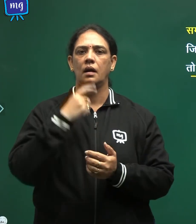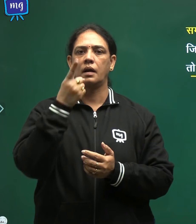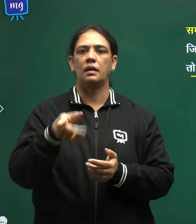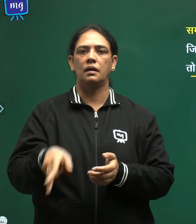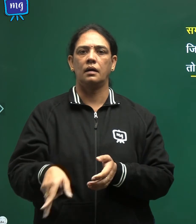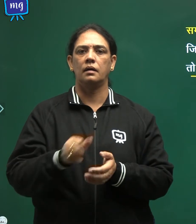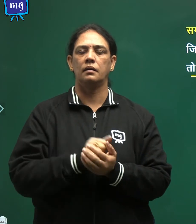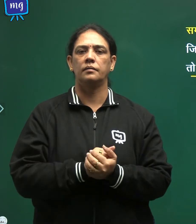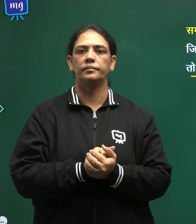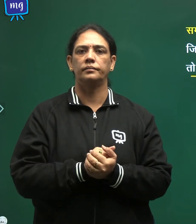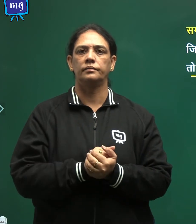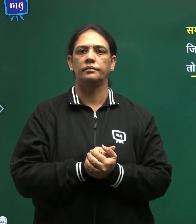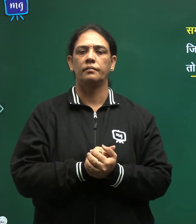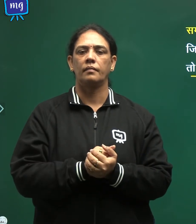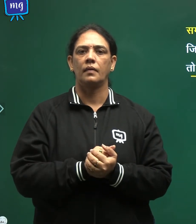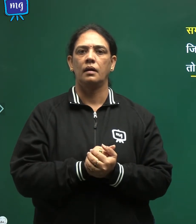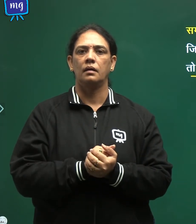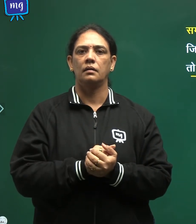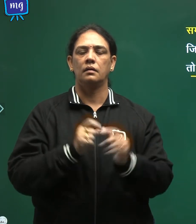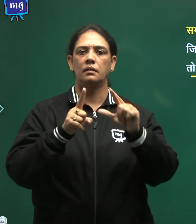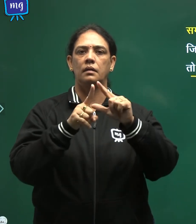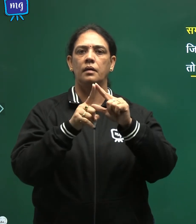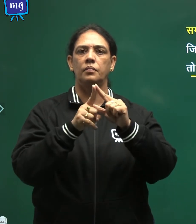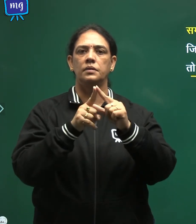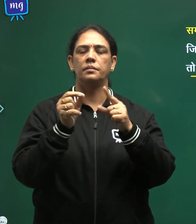कहलाता है। त्रिभुज PQR में